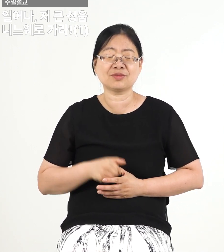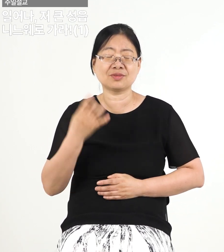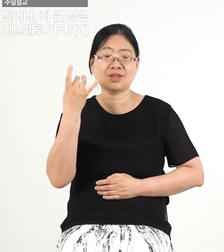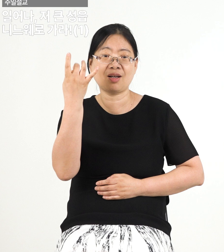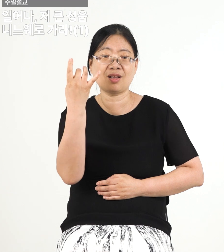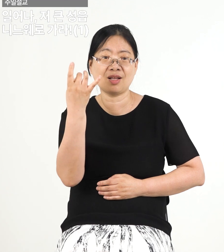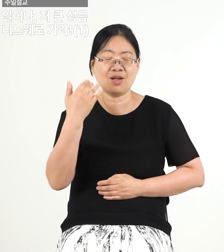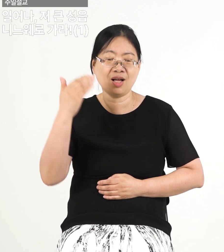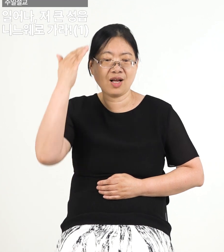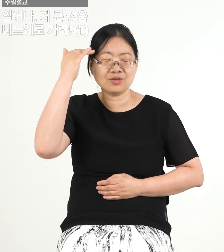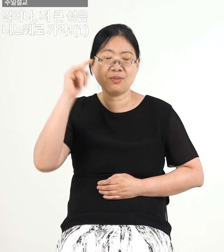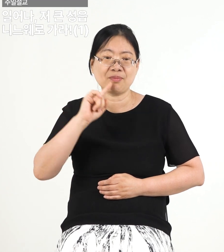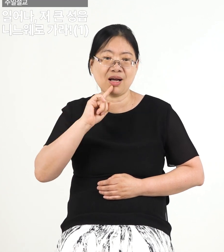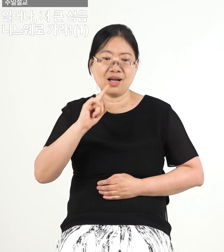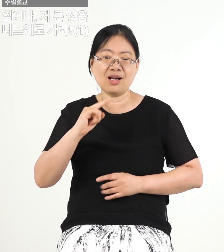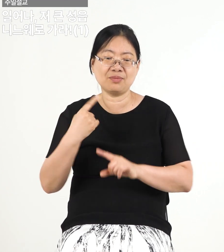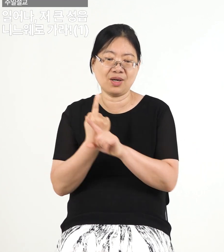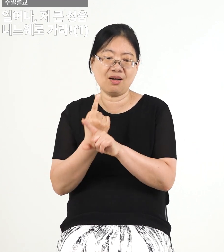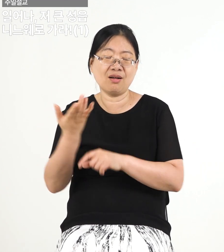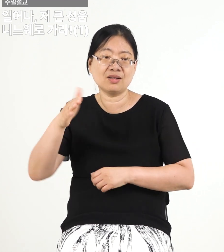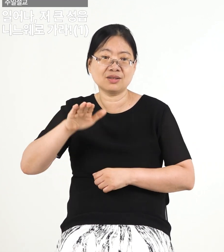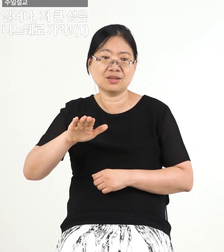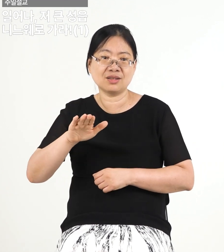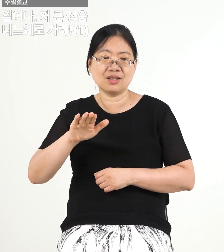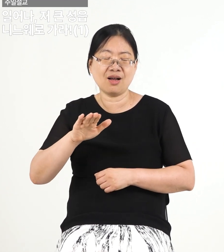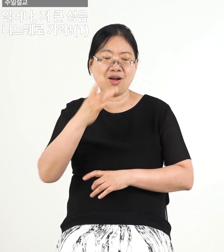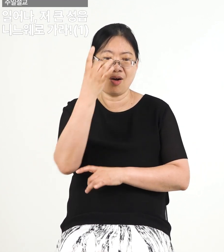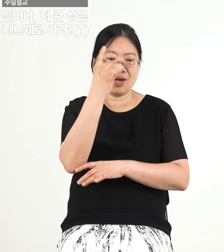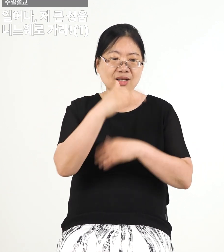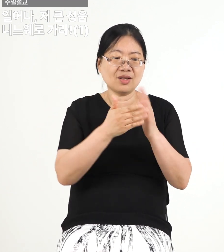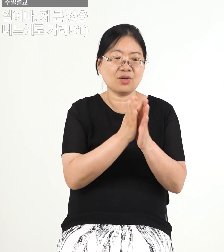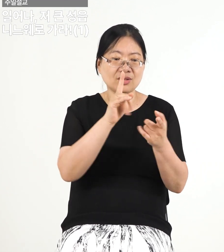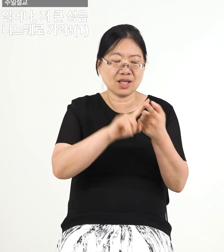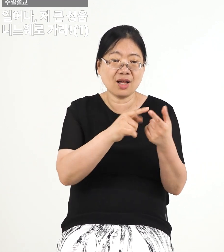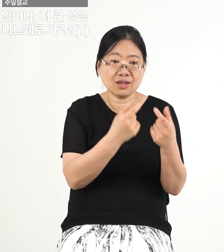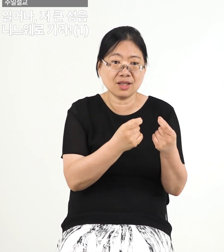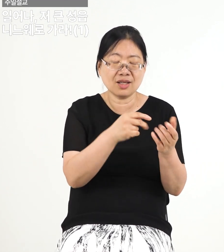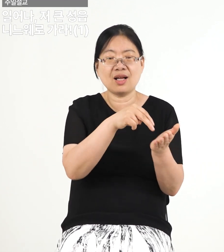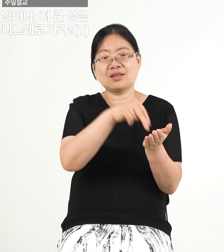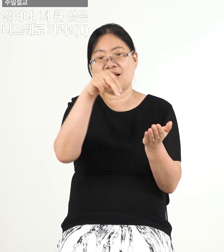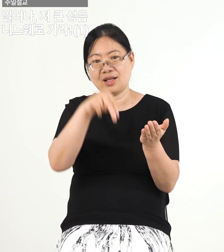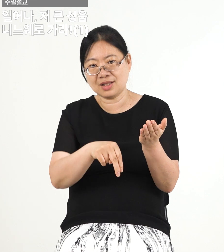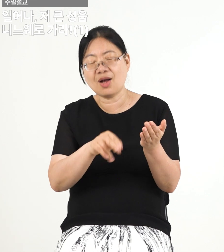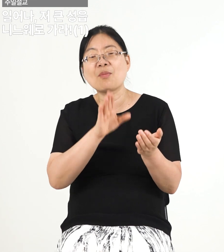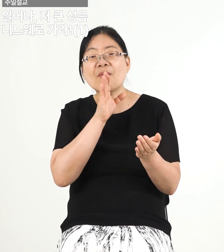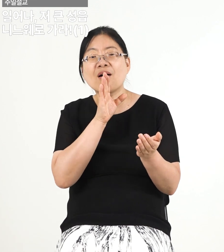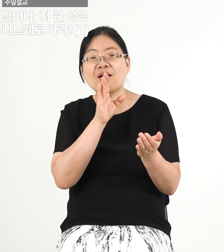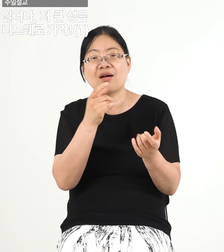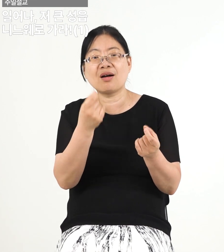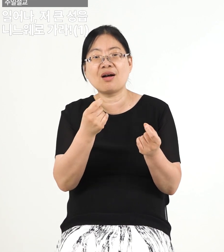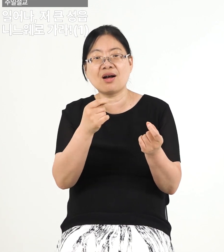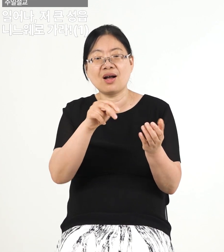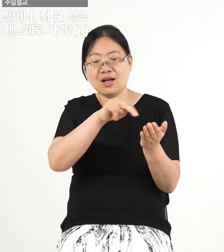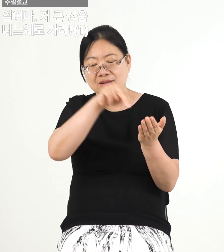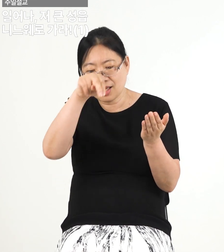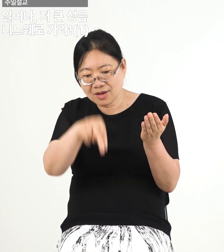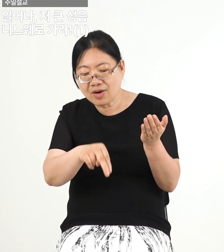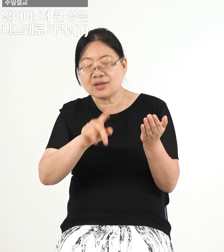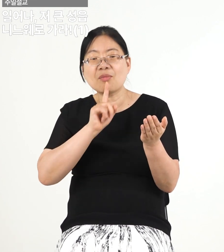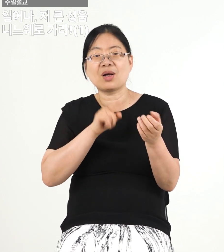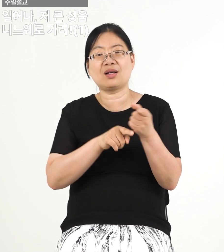이것은 우리말 성경의 번역이지만 원문 그대로 번역을 하면 내려갔다고 해야 옳습니다. 내려갔다.